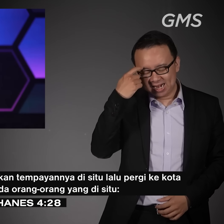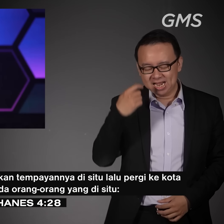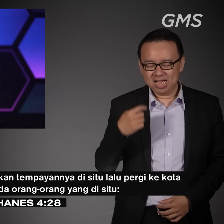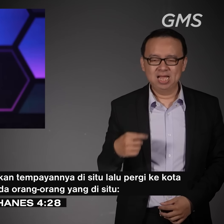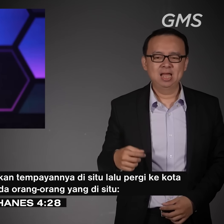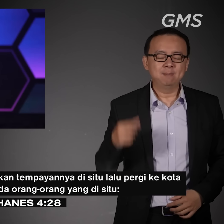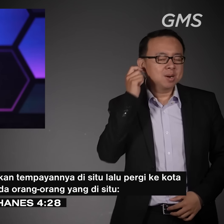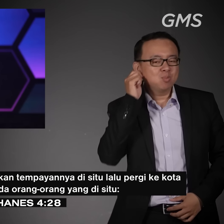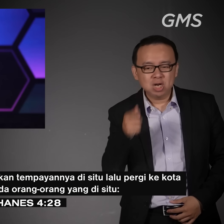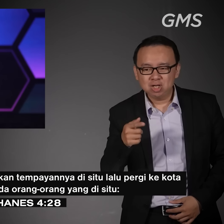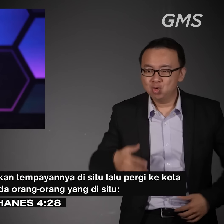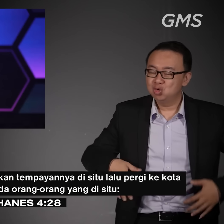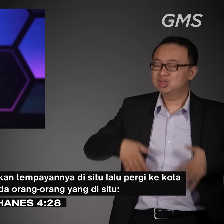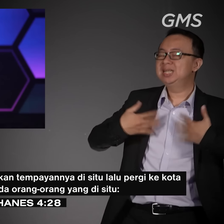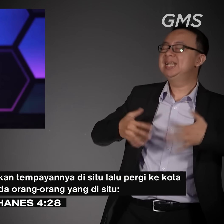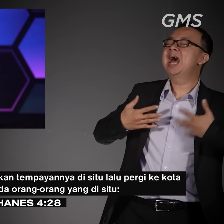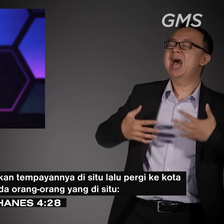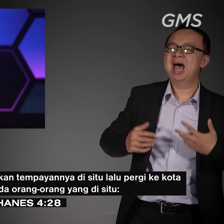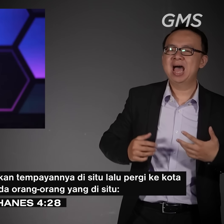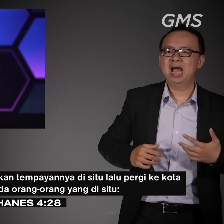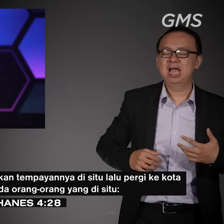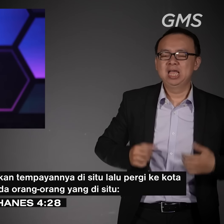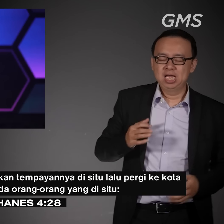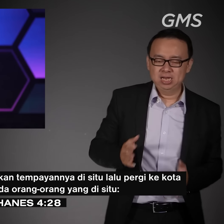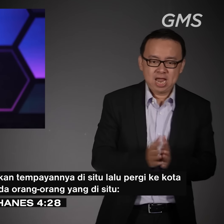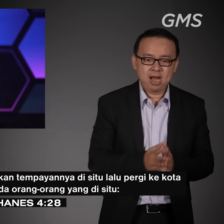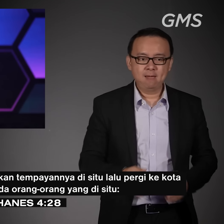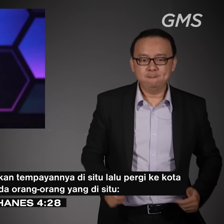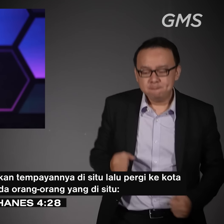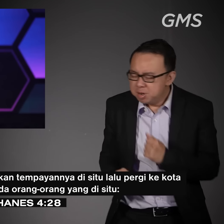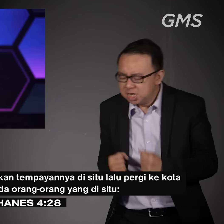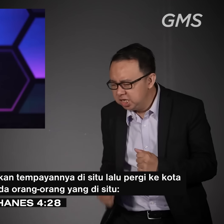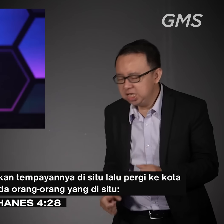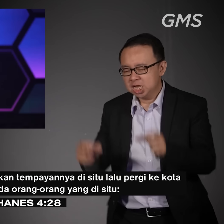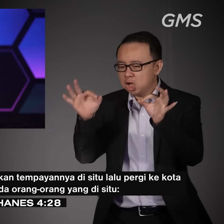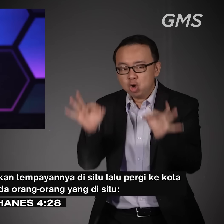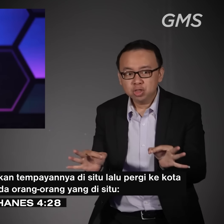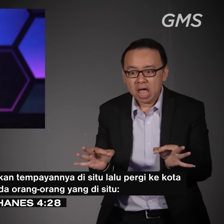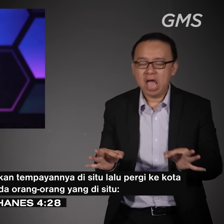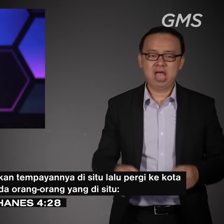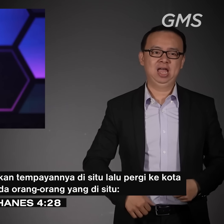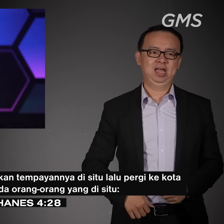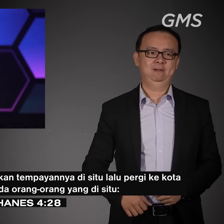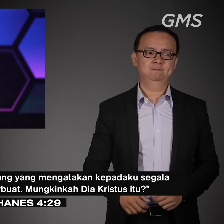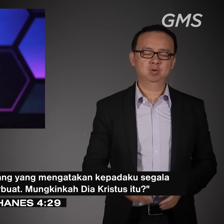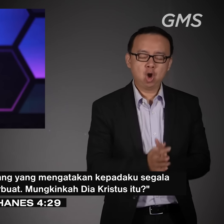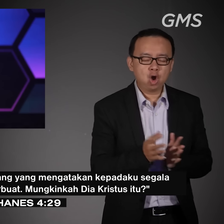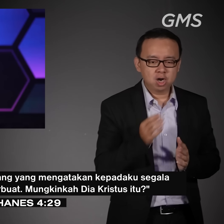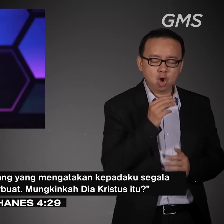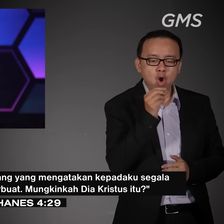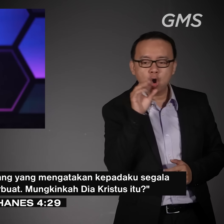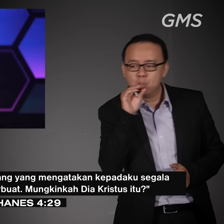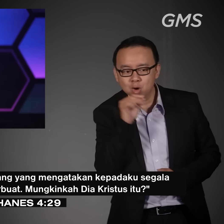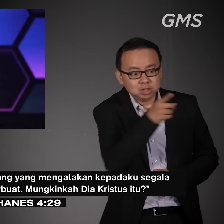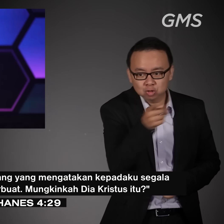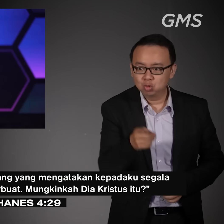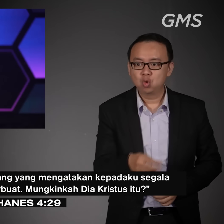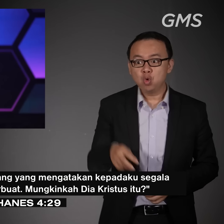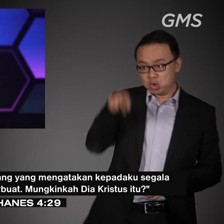Yesus di situ. Lalu dia pergi ke kota dan berkata kepada orang-orang yang di situ. Mari lihat,